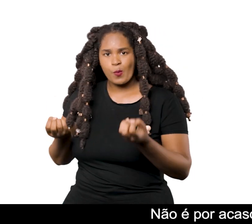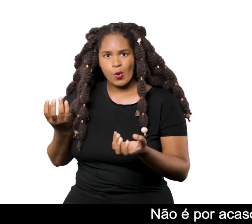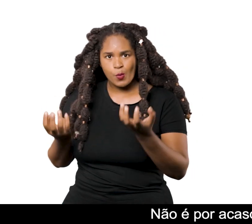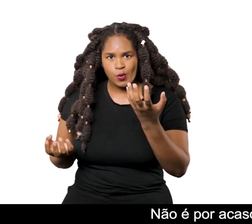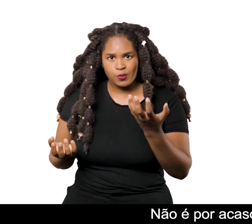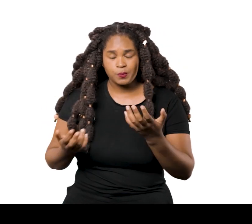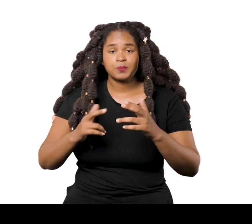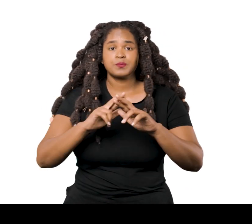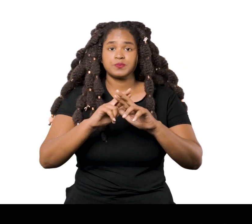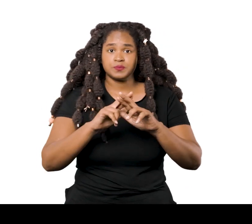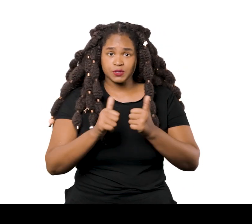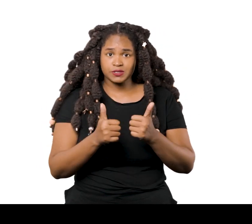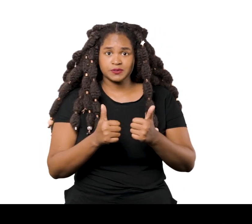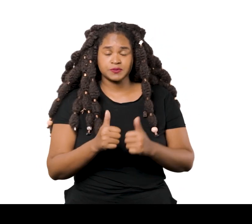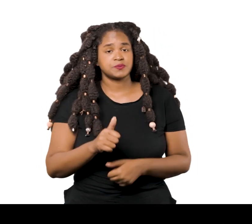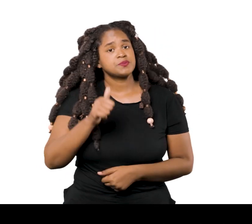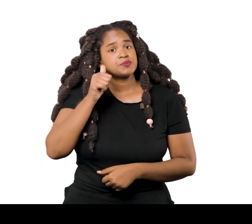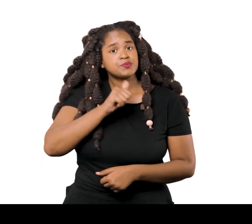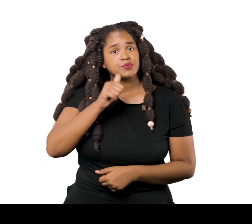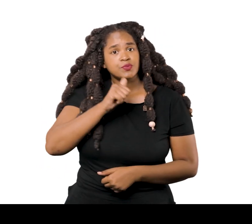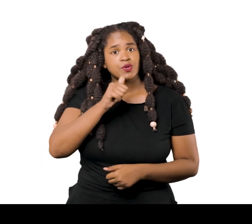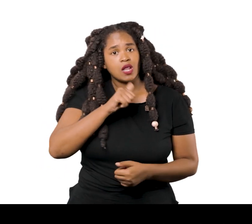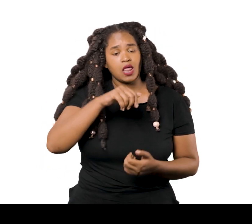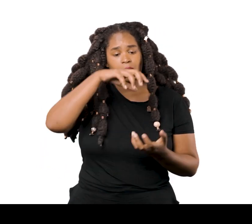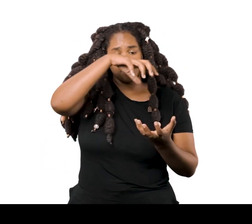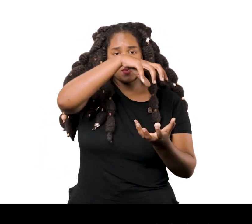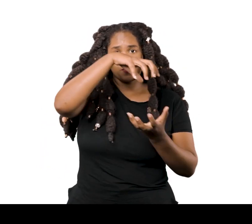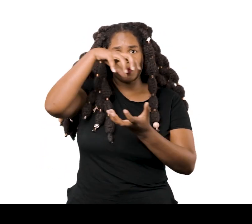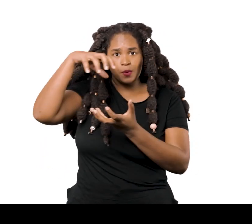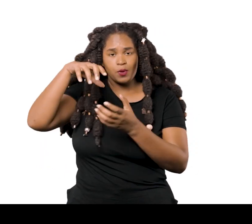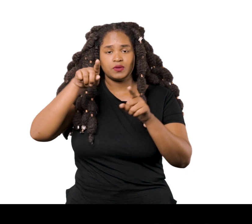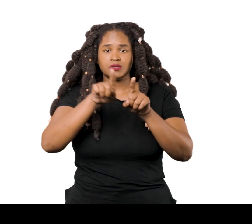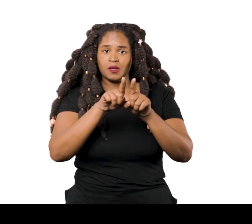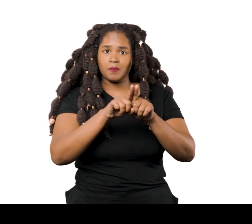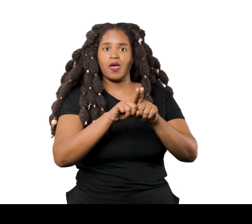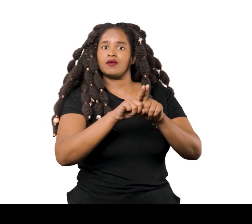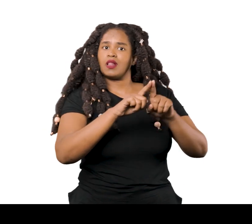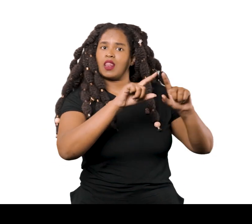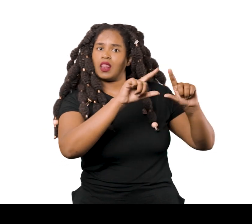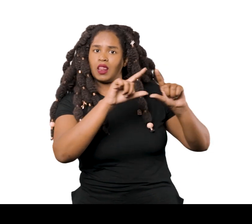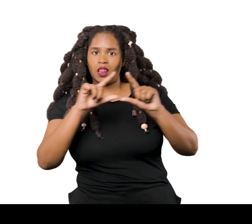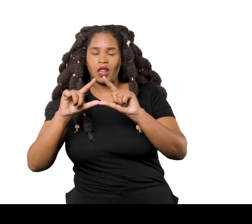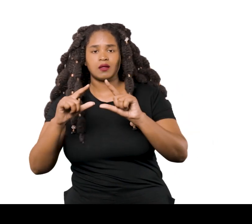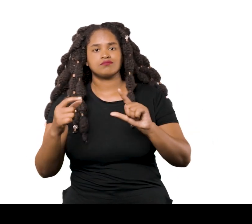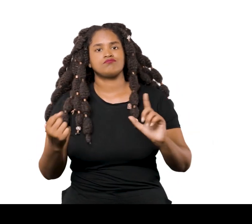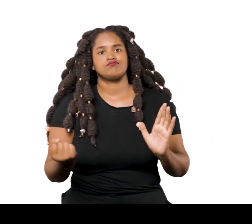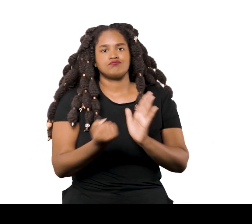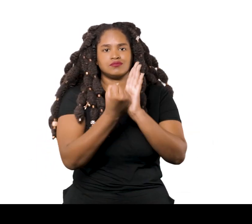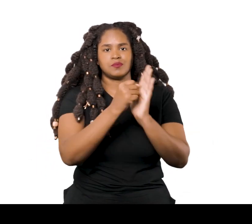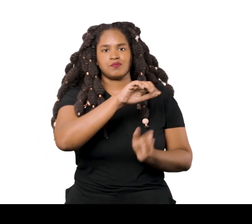posiciona as ampulhetas no topo das formas triangulares, símbolo da montanha sagrada.